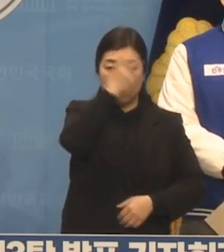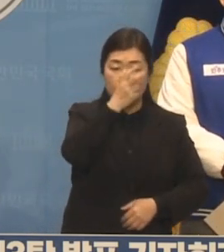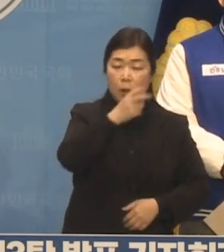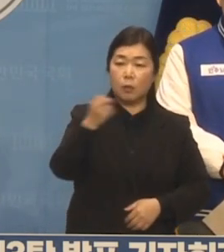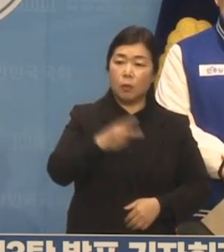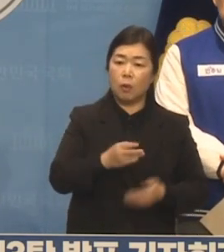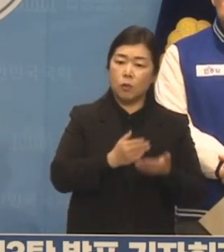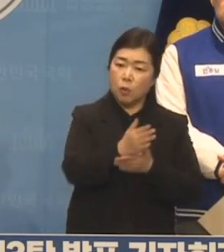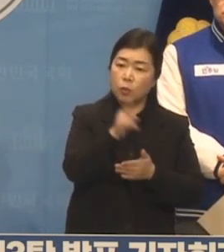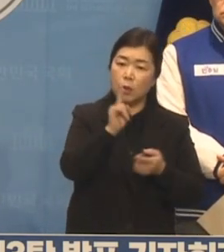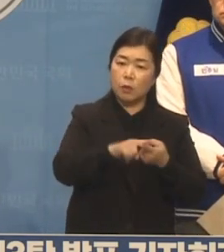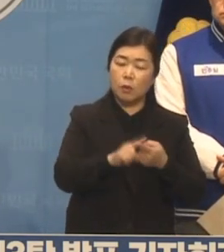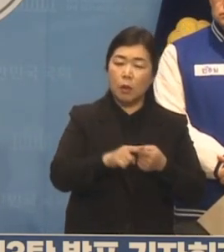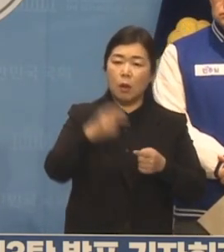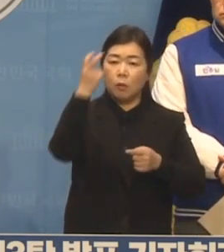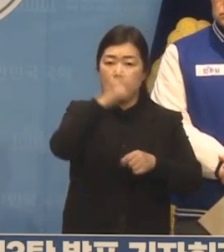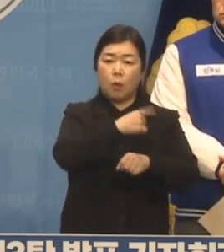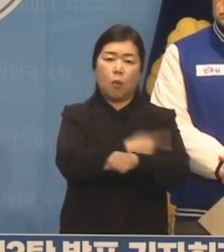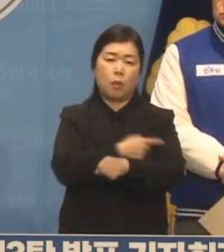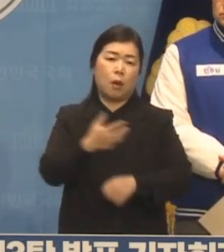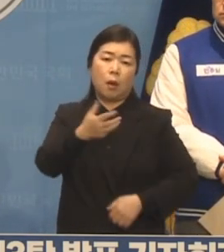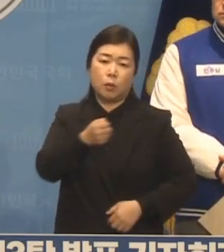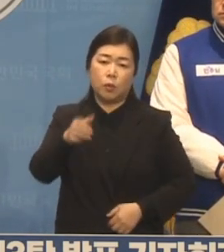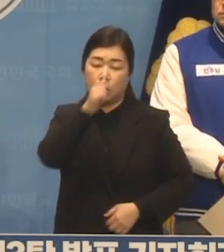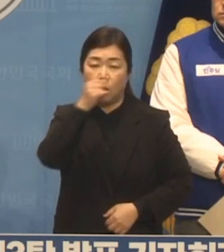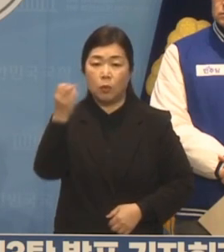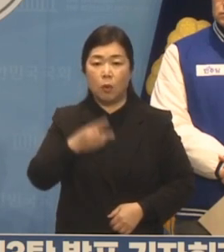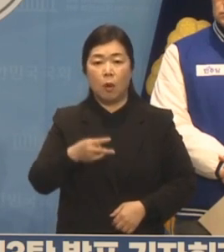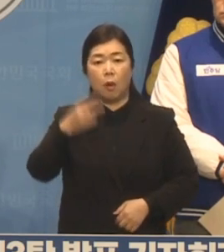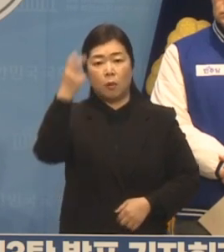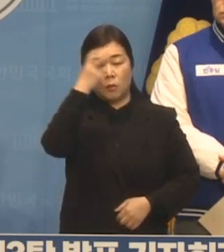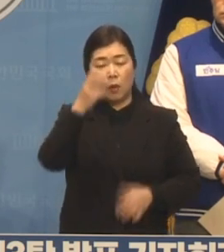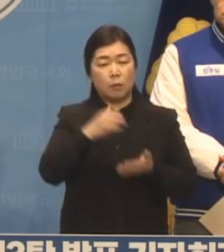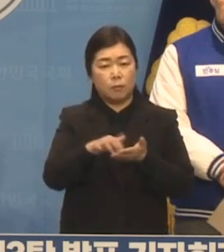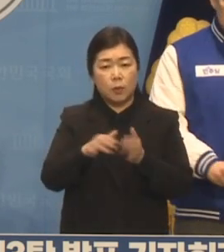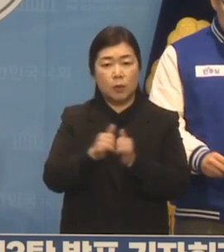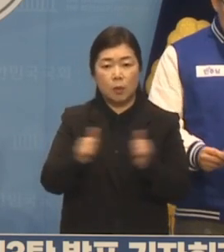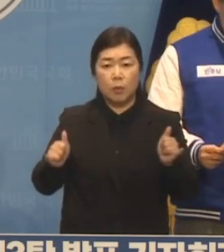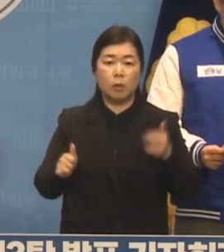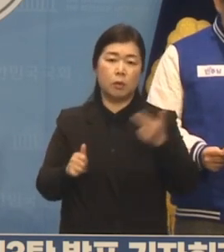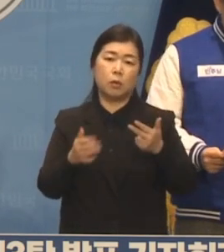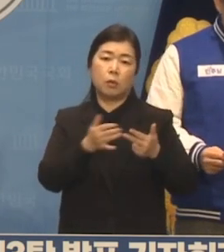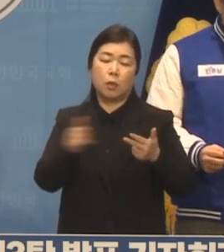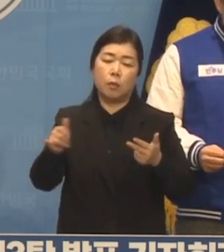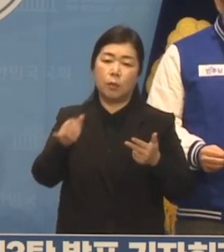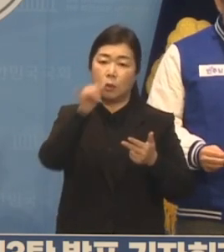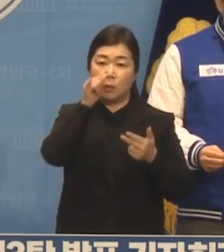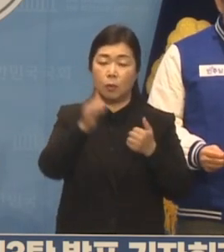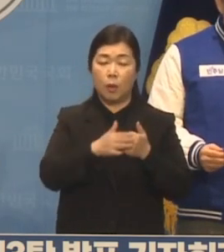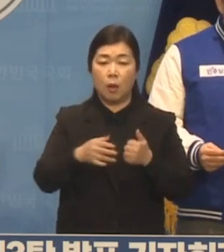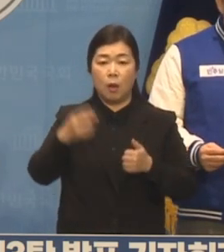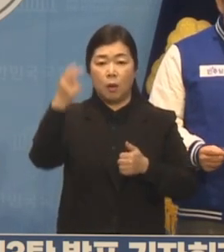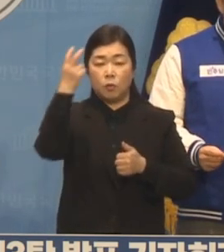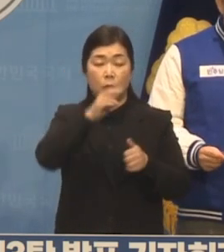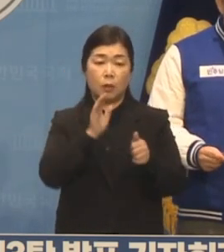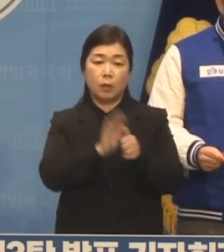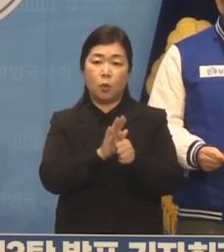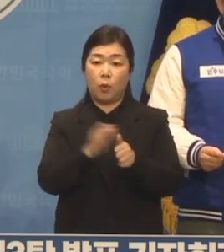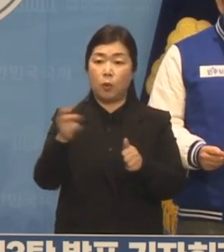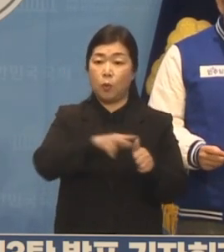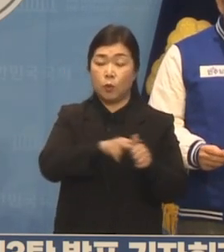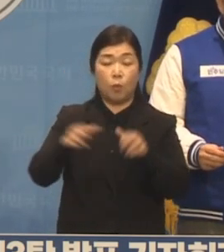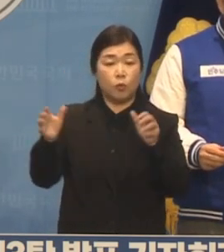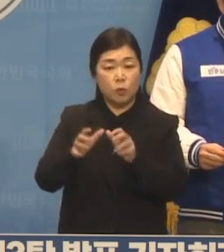분야에서는 방대한 수사 권한과 수사 인력 약 7천여 명을 보유하고 있습니다. 그래서 수사 지원과 정보 수집